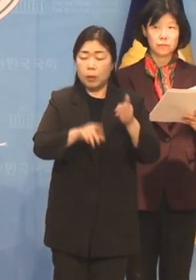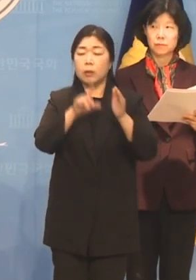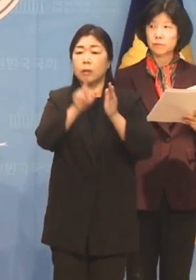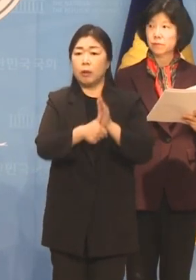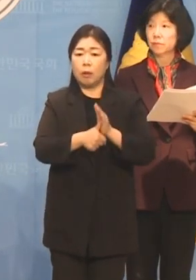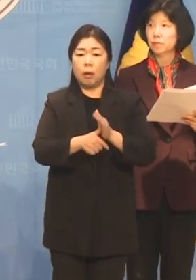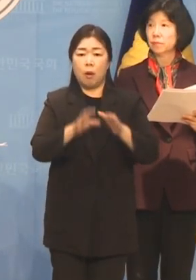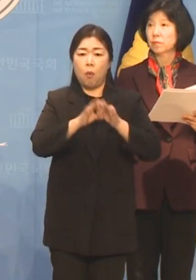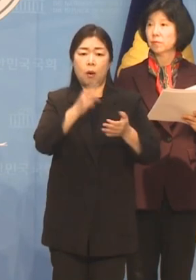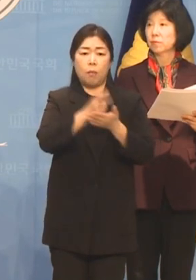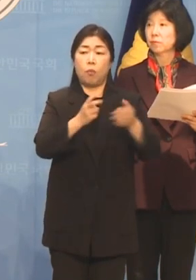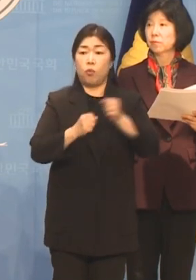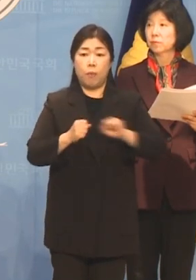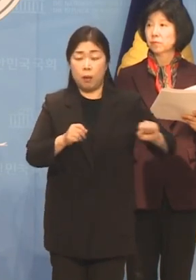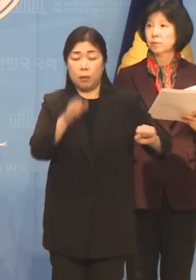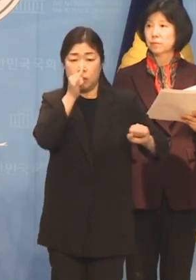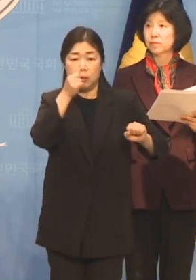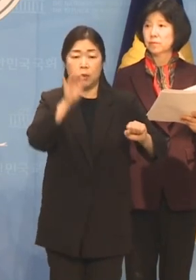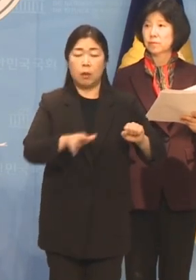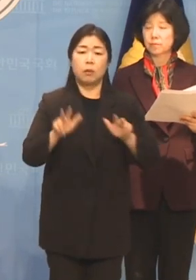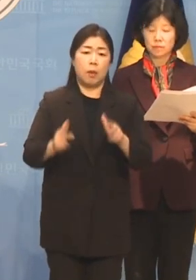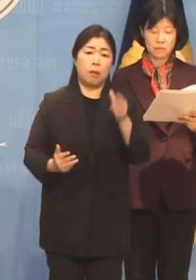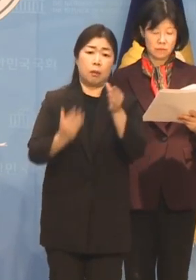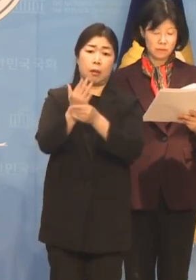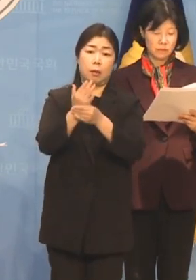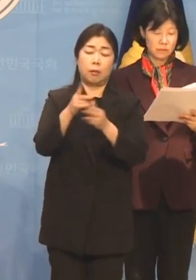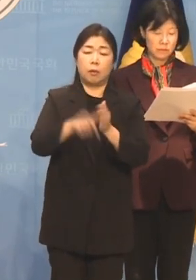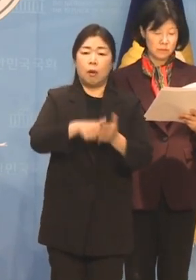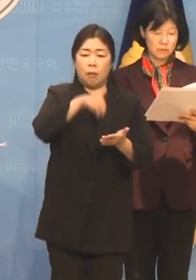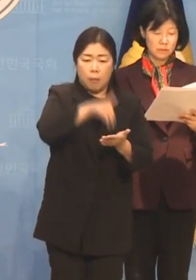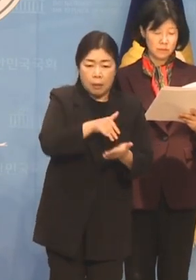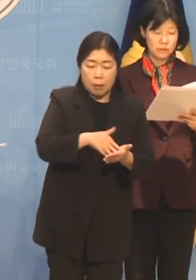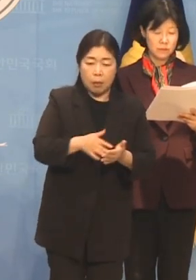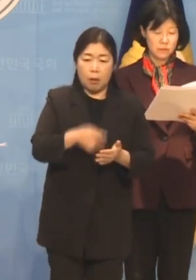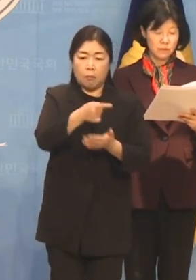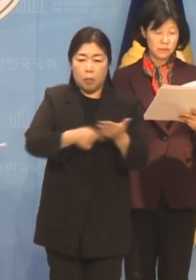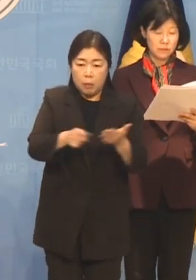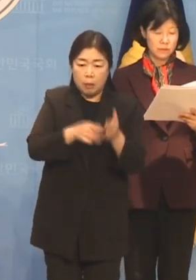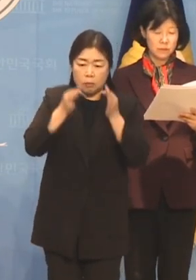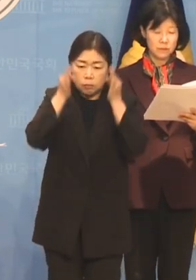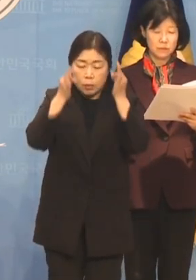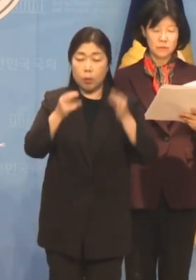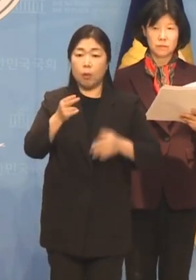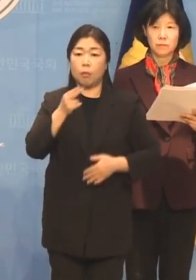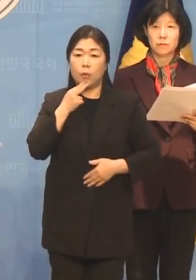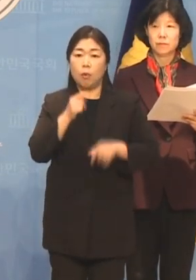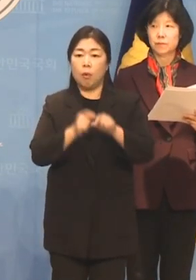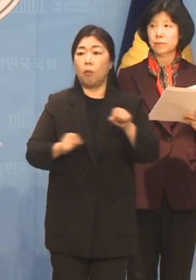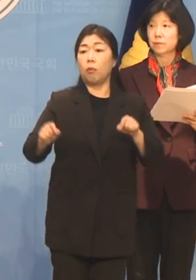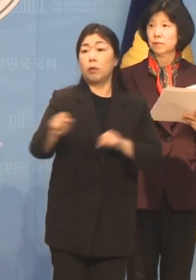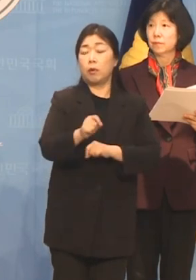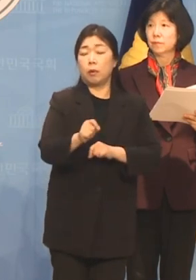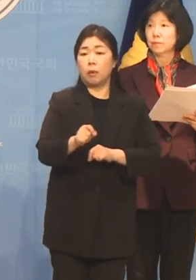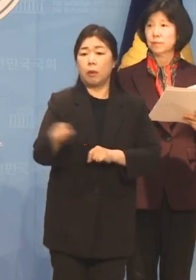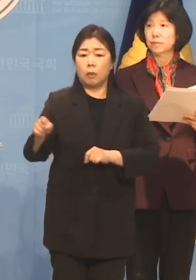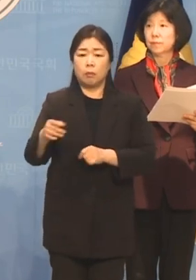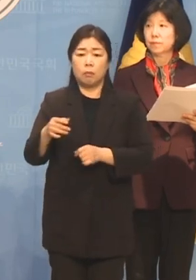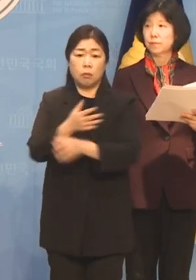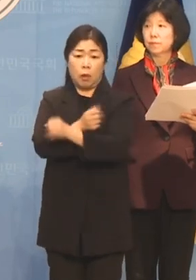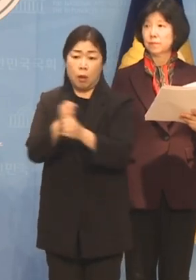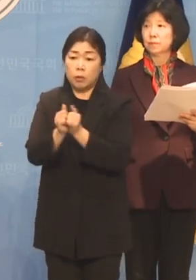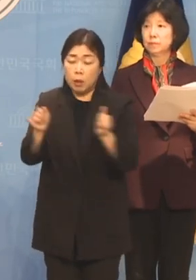관련법을 위반하였으면서도 근본 사태에 대해 반성과 배상의 노력은 하지 않고 오히려 선량한